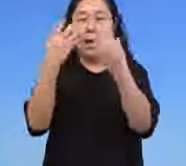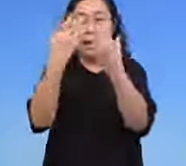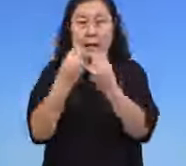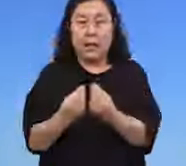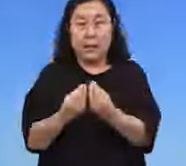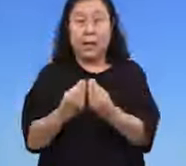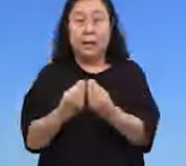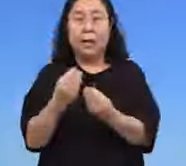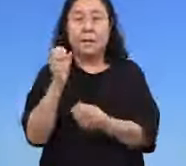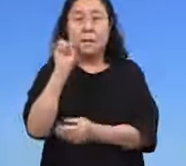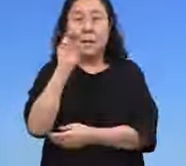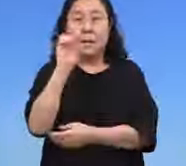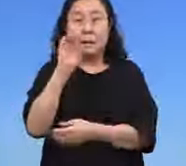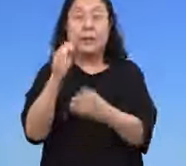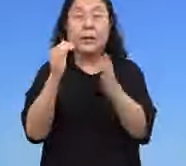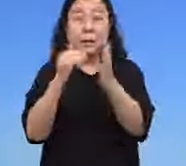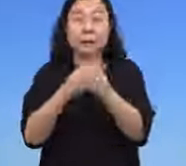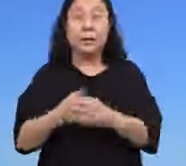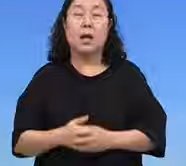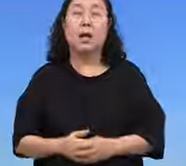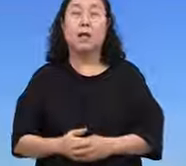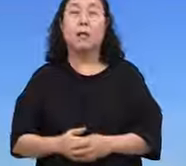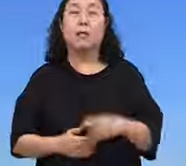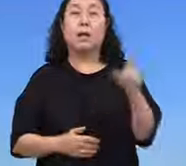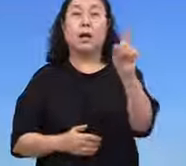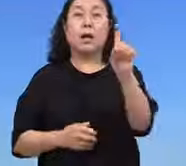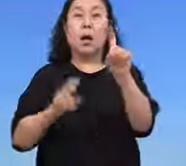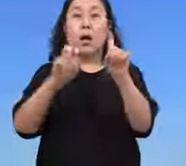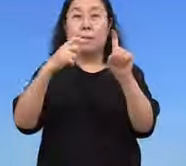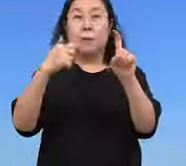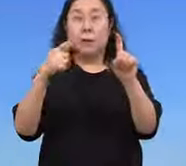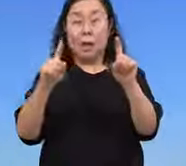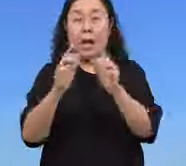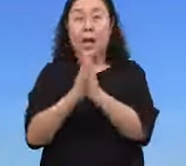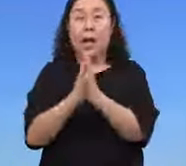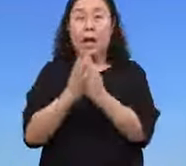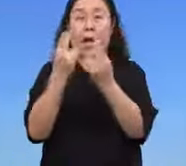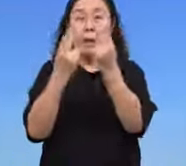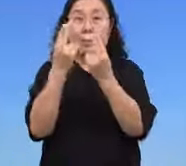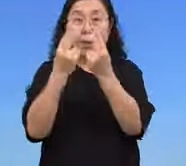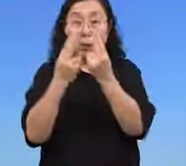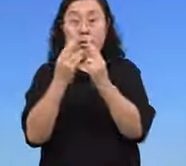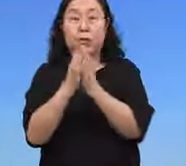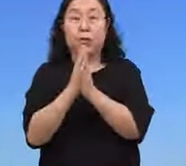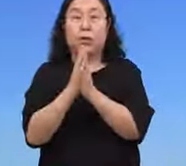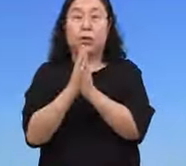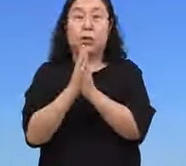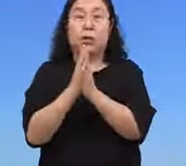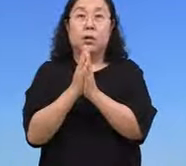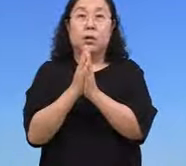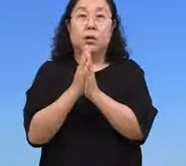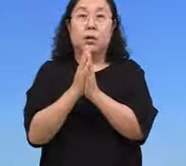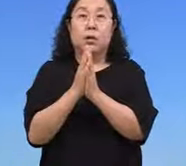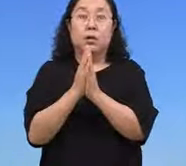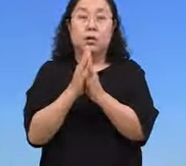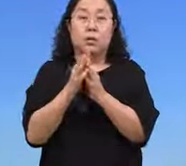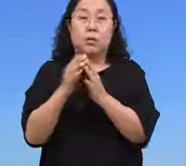아시겠죠? 그러니까 이 열무나 비유를 예수님께서 들려주시는